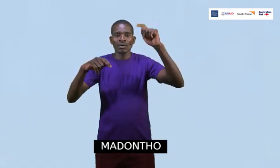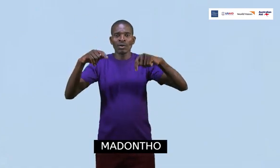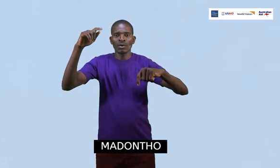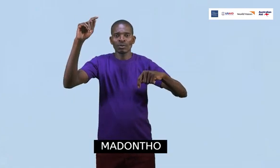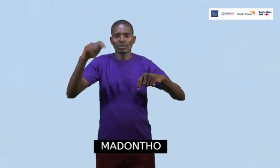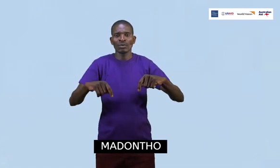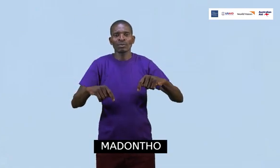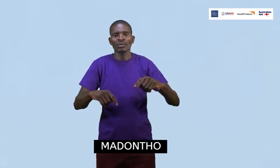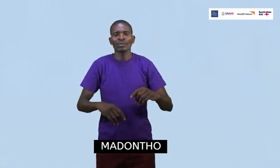Madonto.